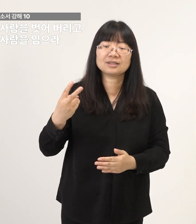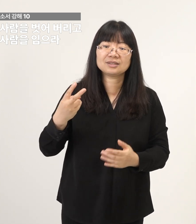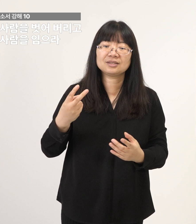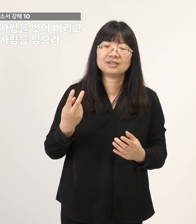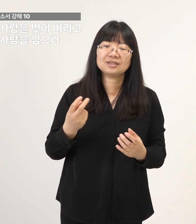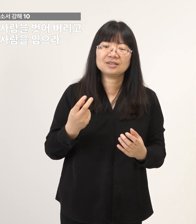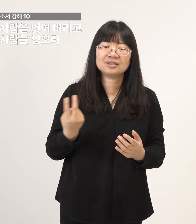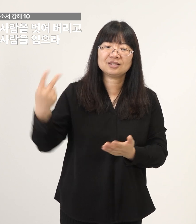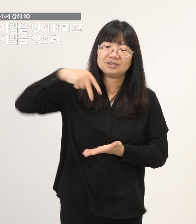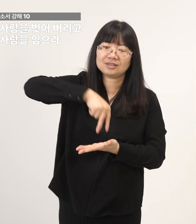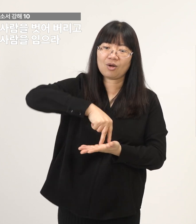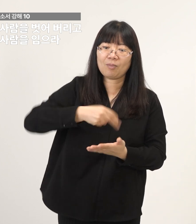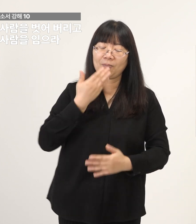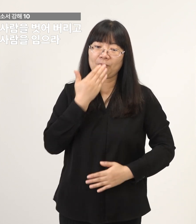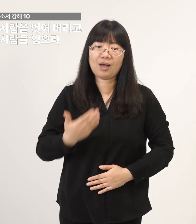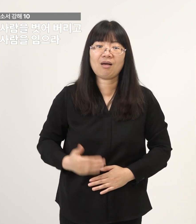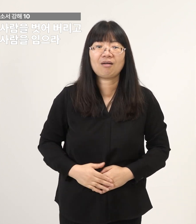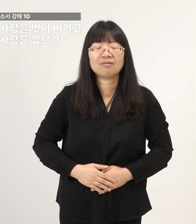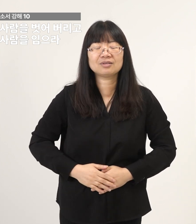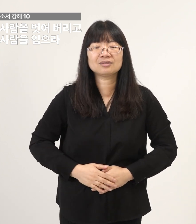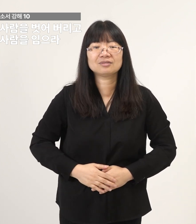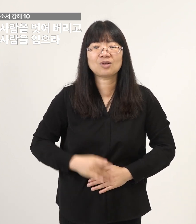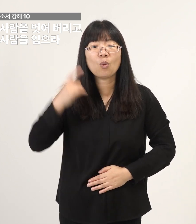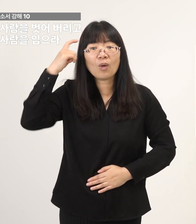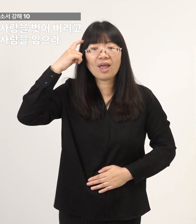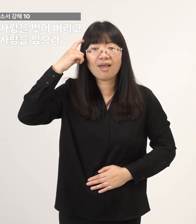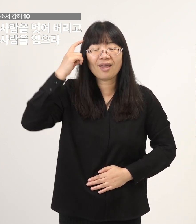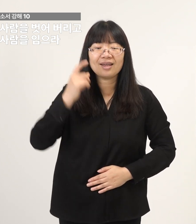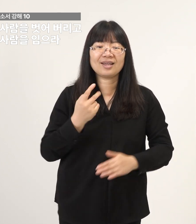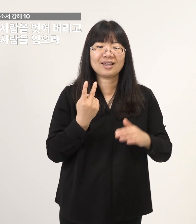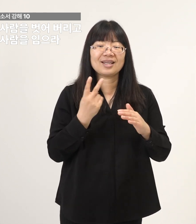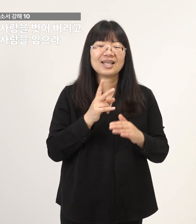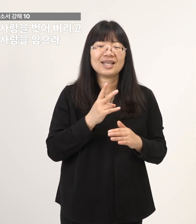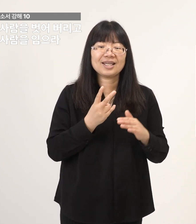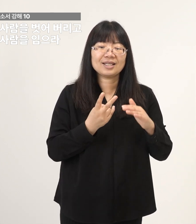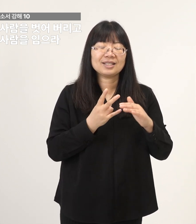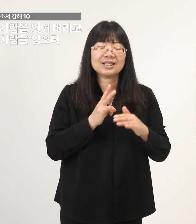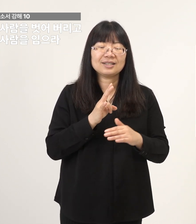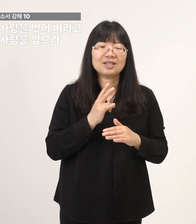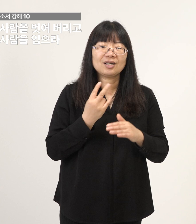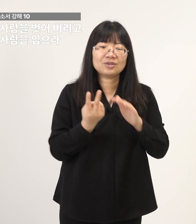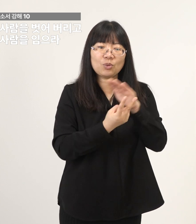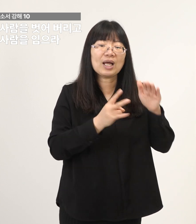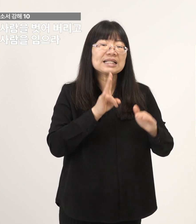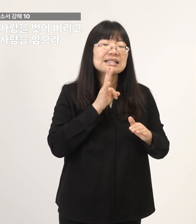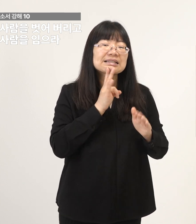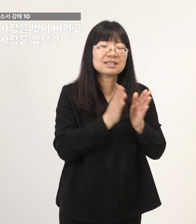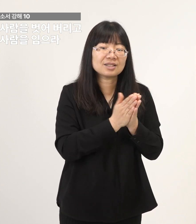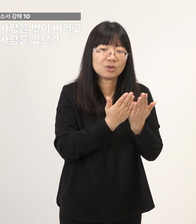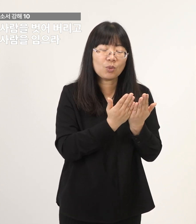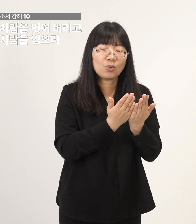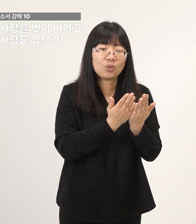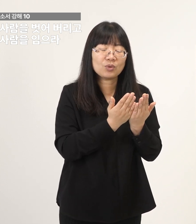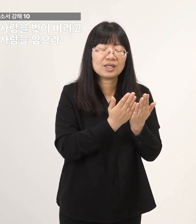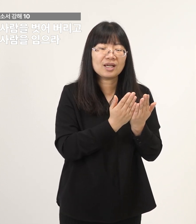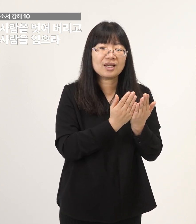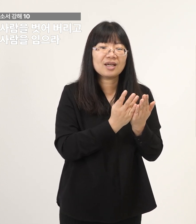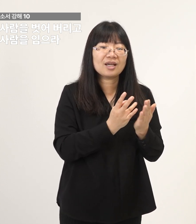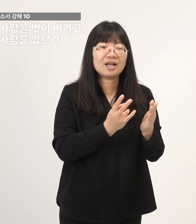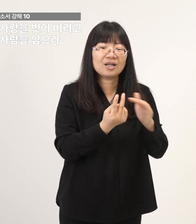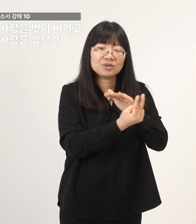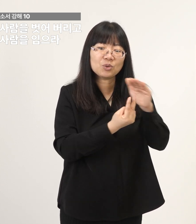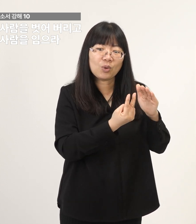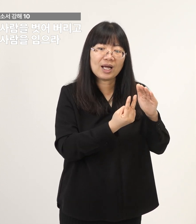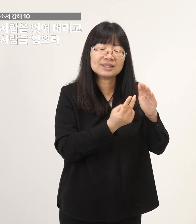수 있다. 왜 그럴까요? 계시록에 예수님을 요한 기자가 뭐라고